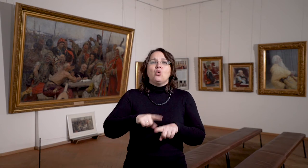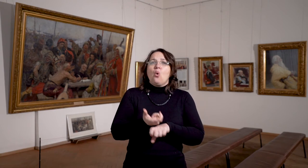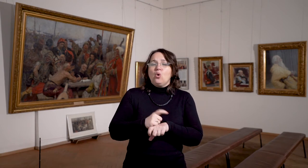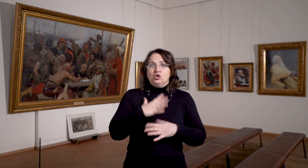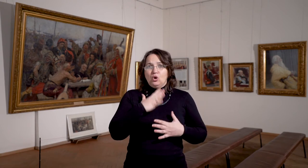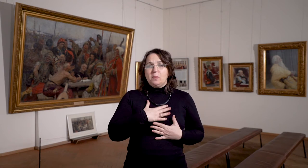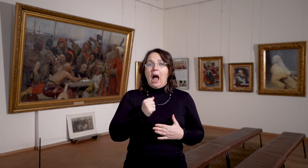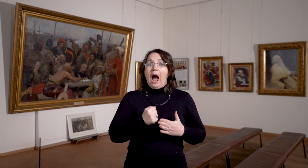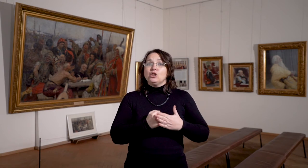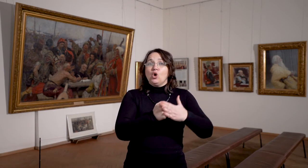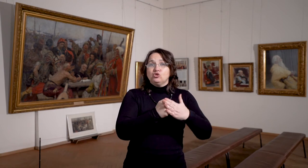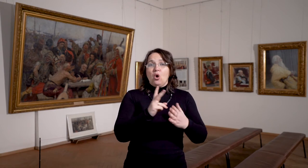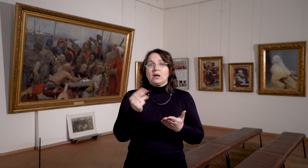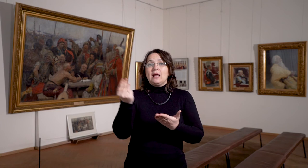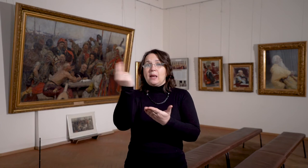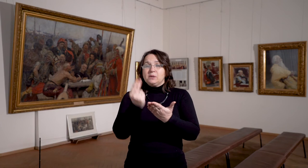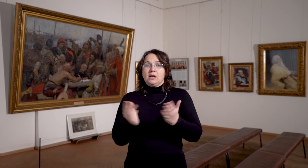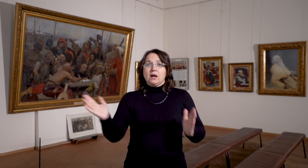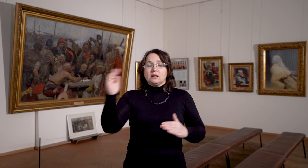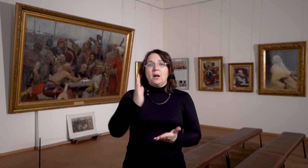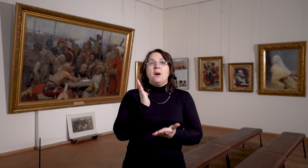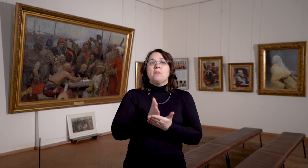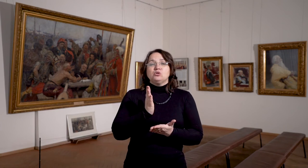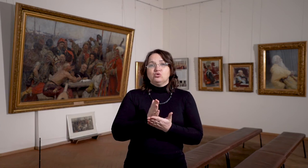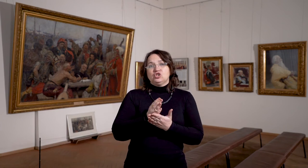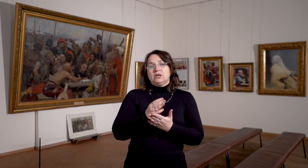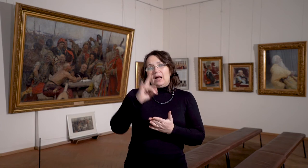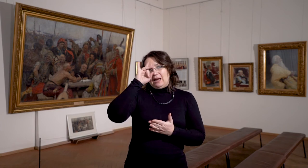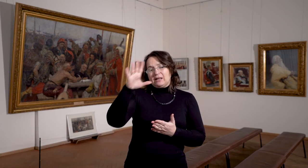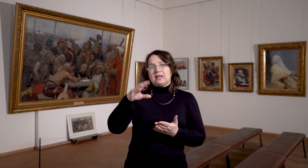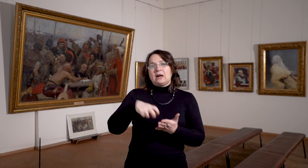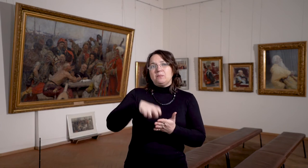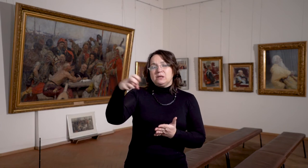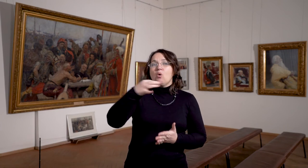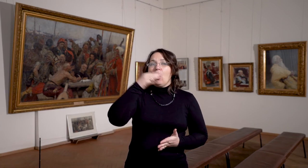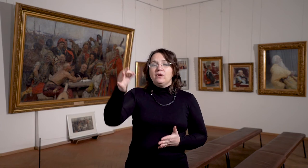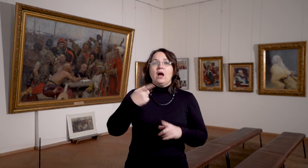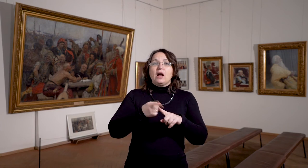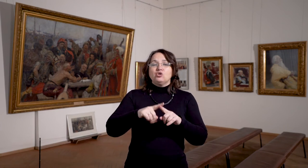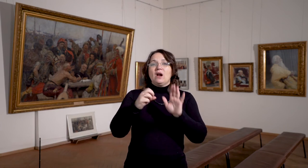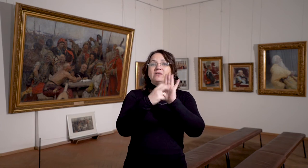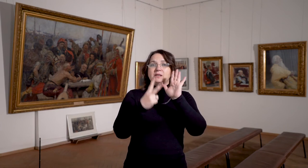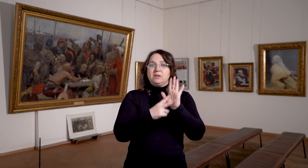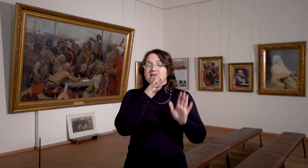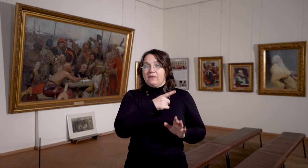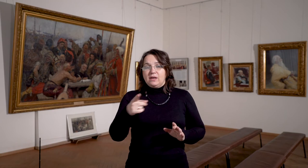написанию картины послужило легендарное письмо-ответ, которое в 17 веке запорожские казаки